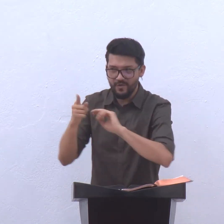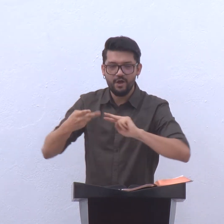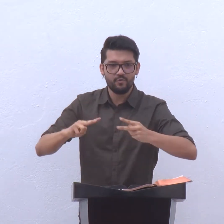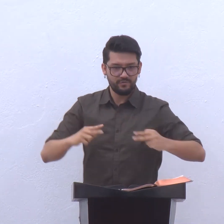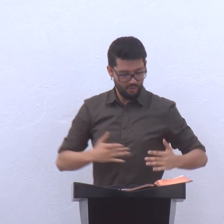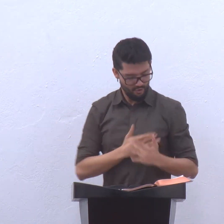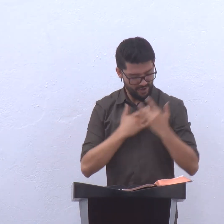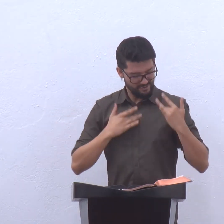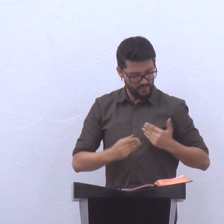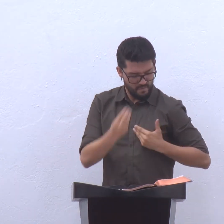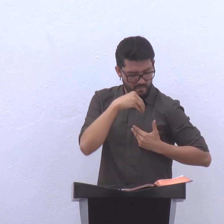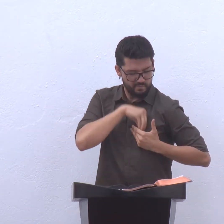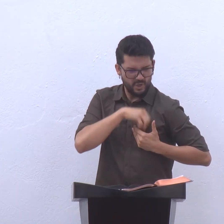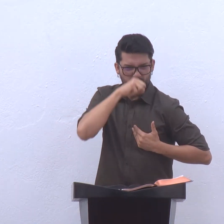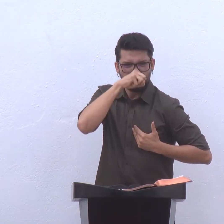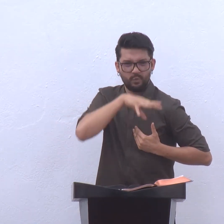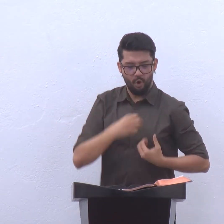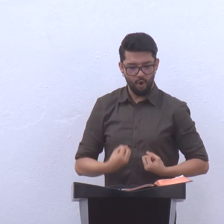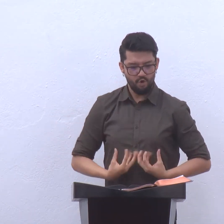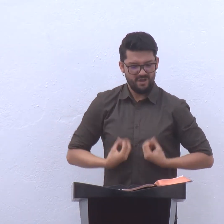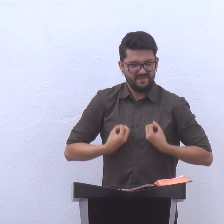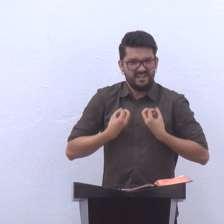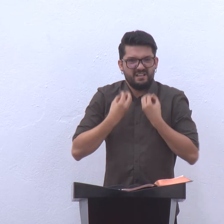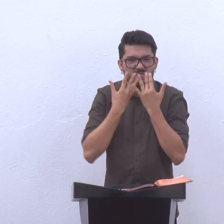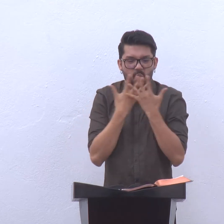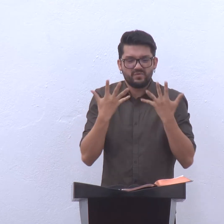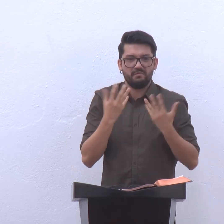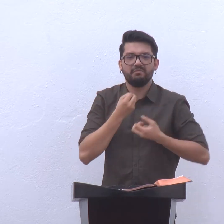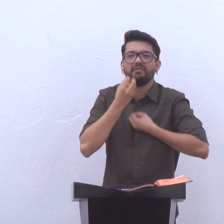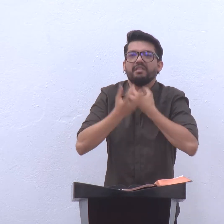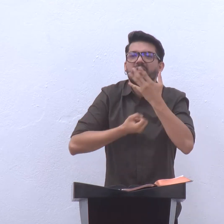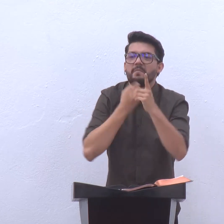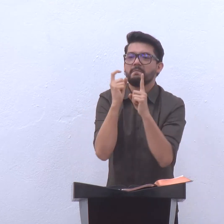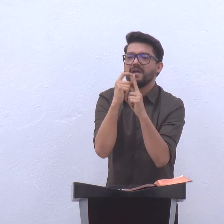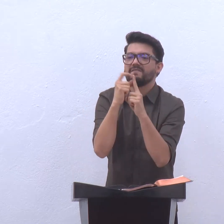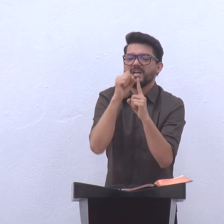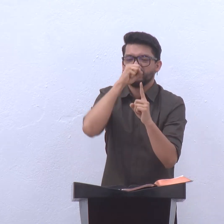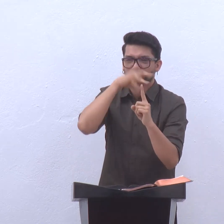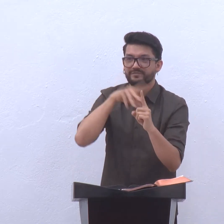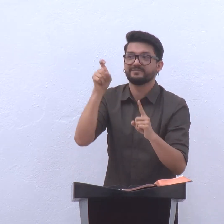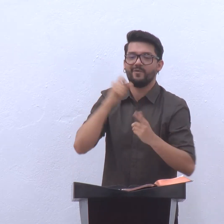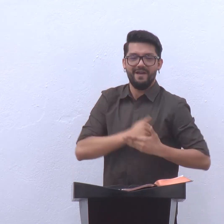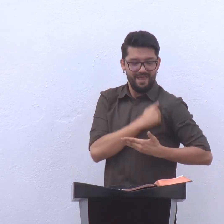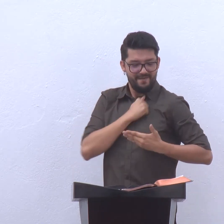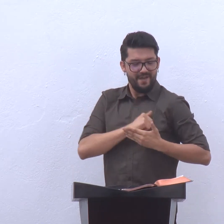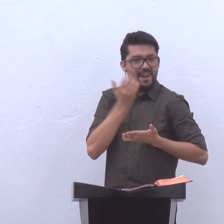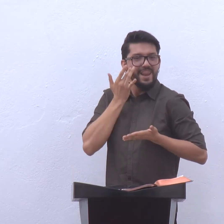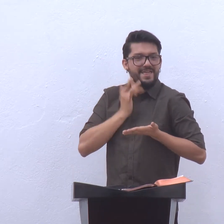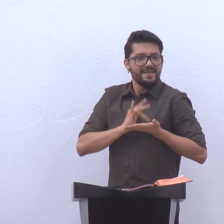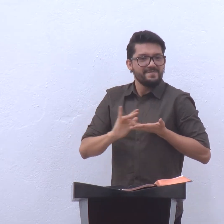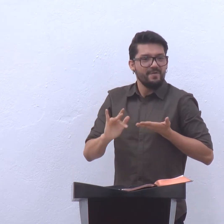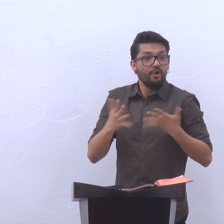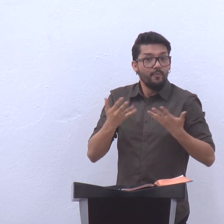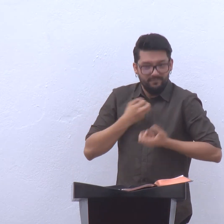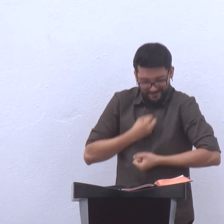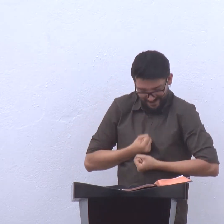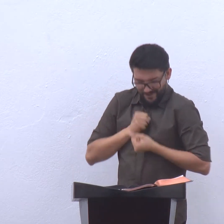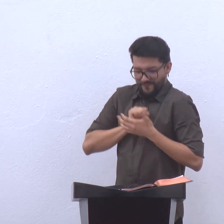judíos la importancia del agua era primordial, hacía parte de su cultura. Y por eso él mismo decía, yo soy